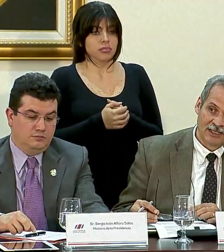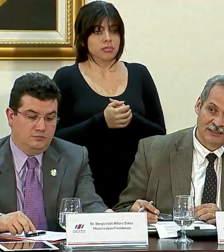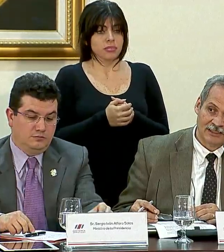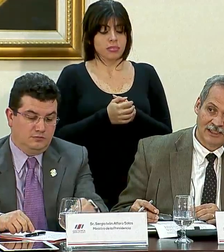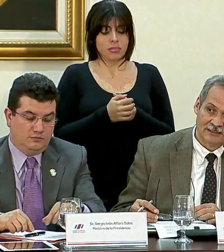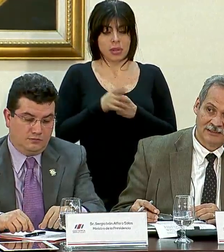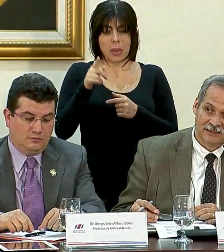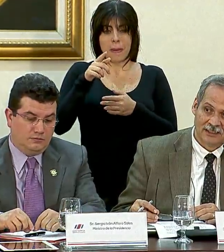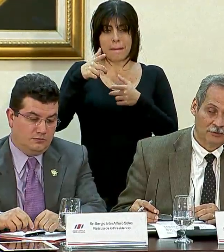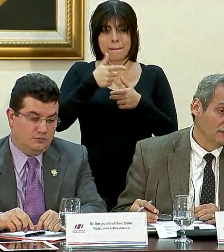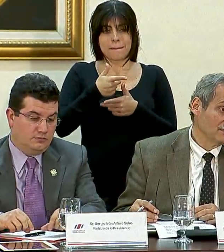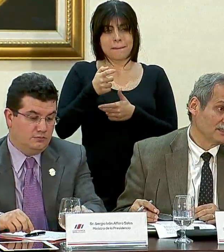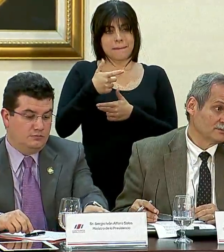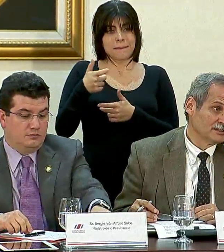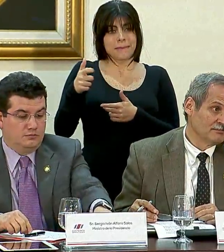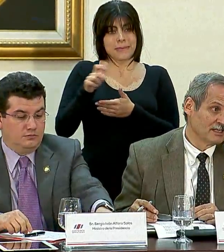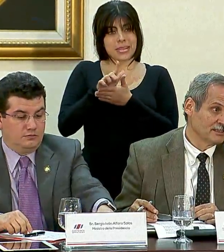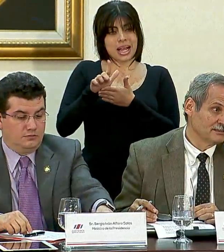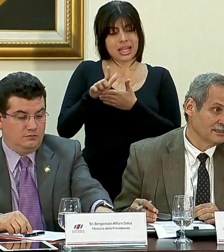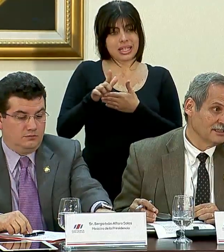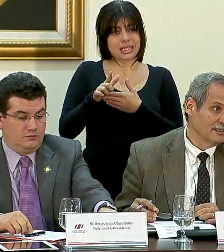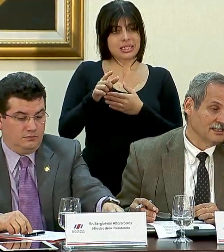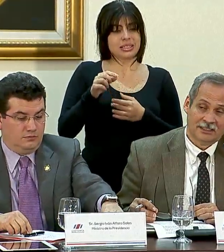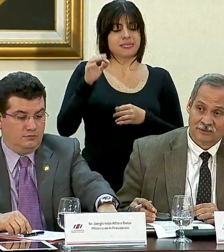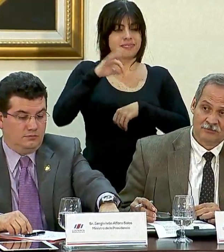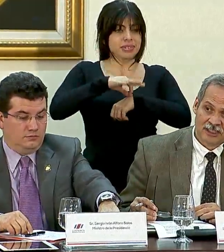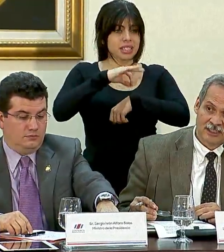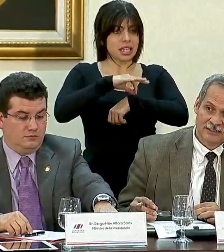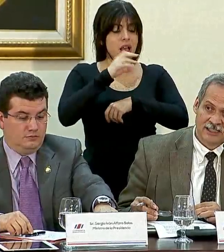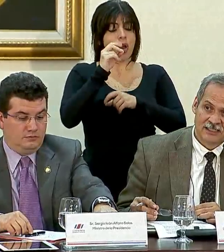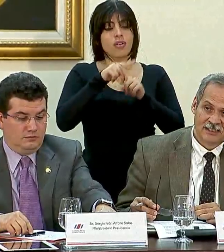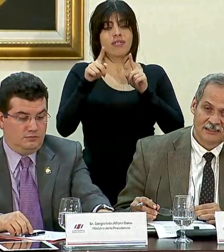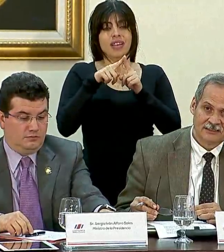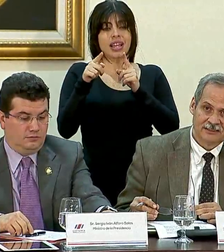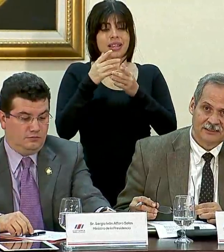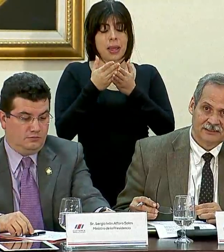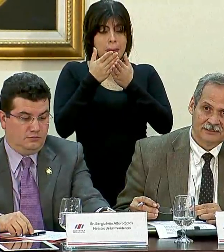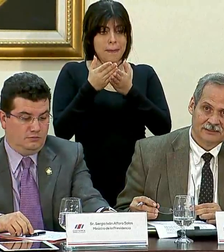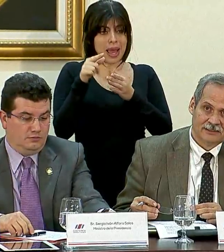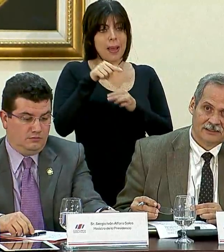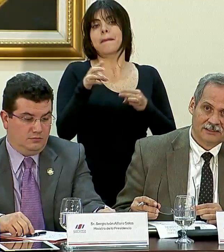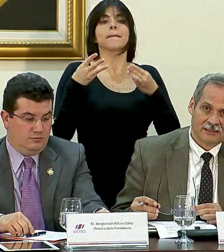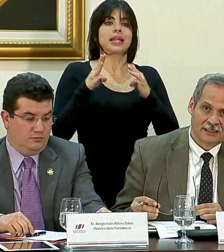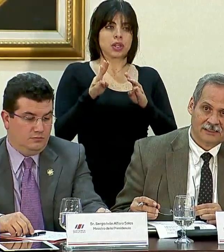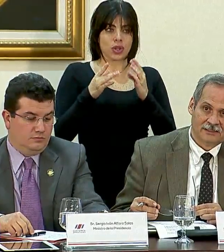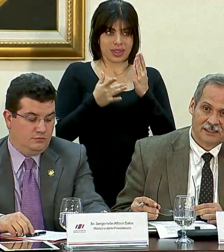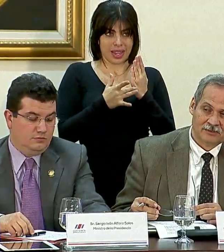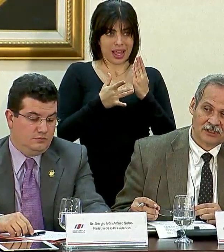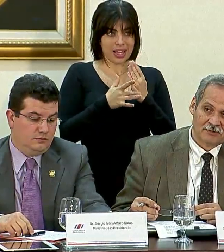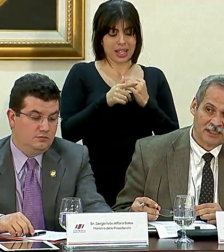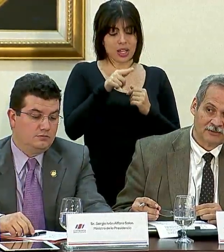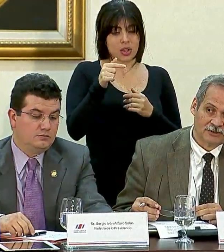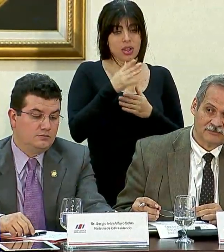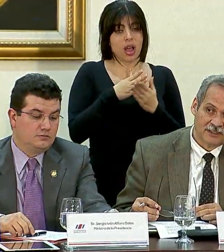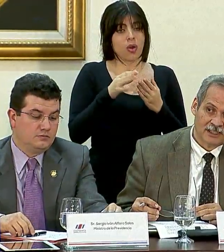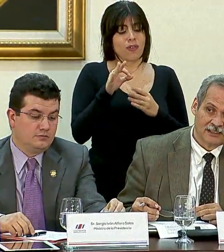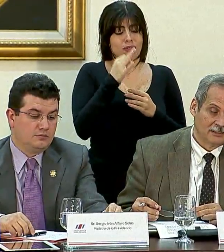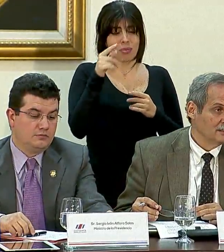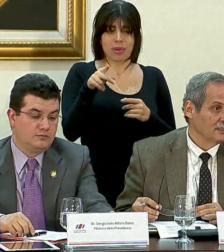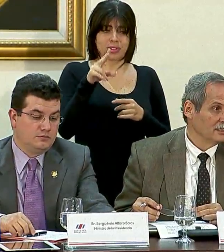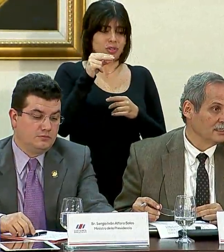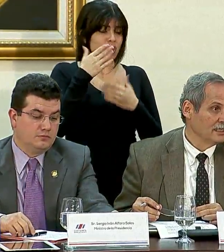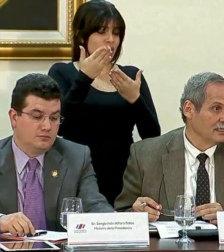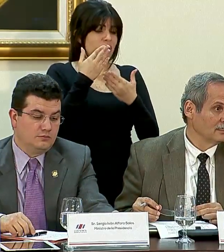de plaguicidas y se devuelvan ciertos embarques, son medidas técnicas que de ninguna manera